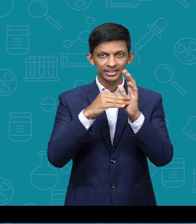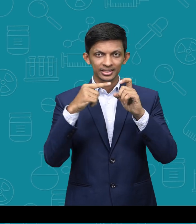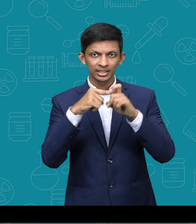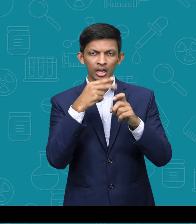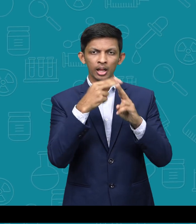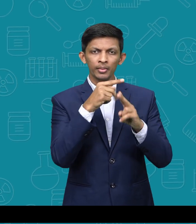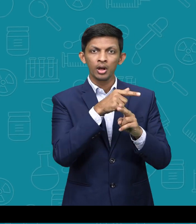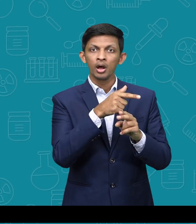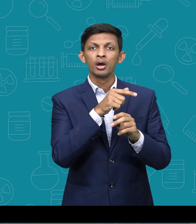కాదు.